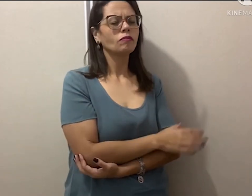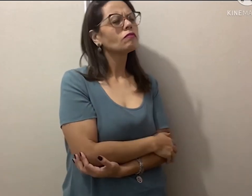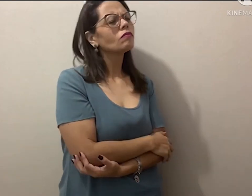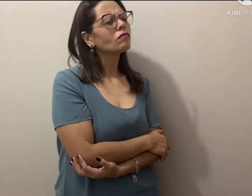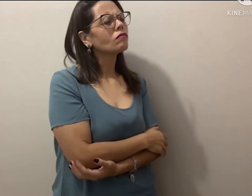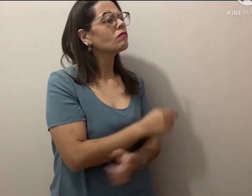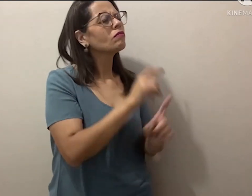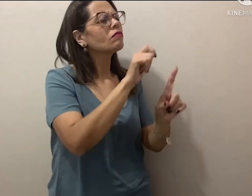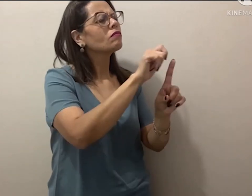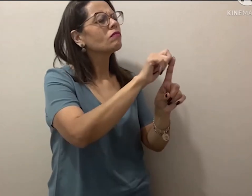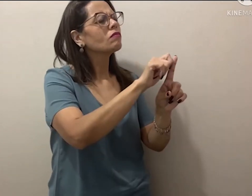Segundo,